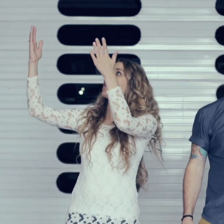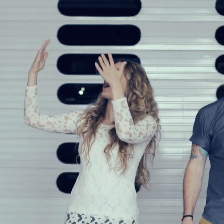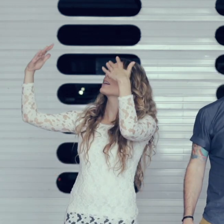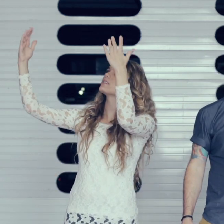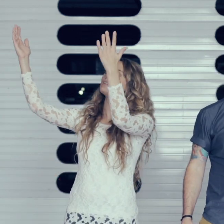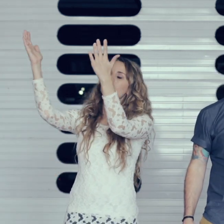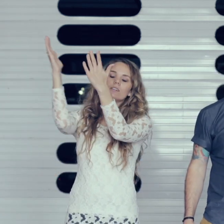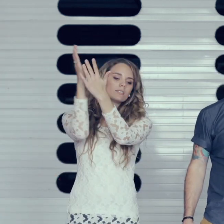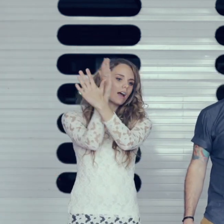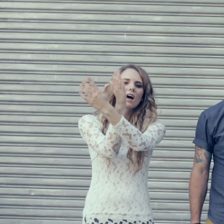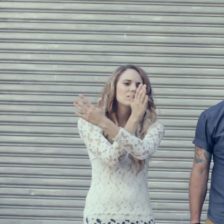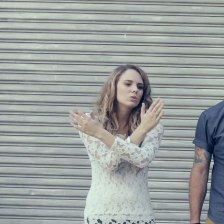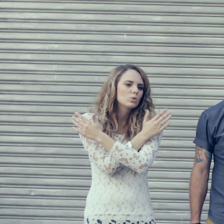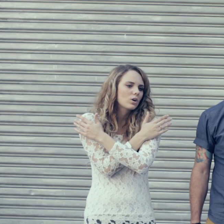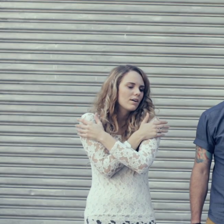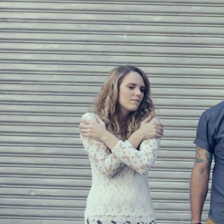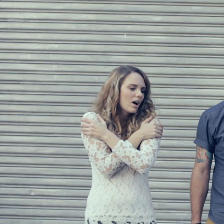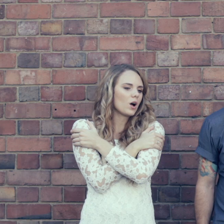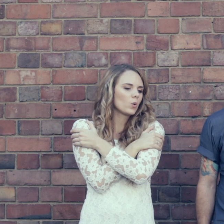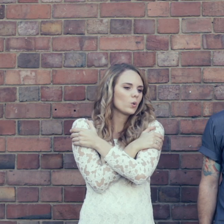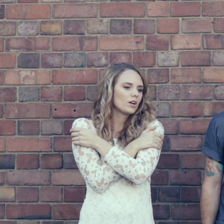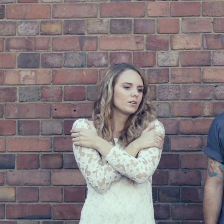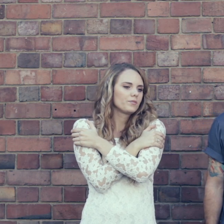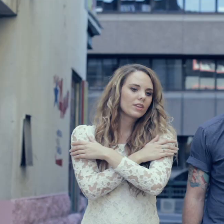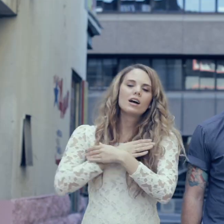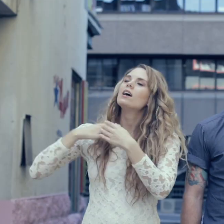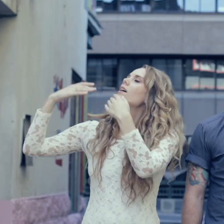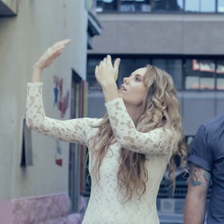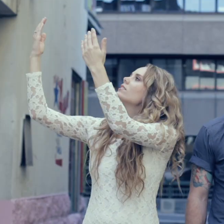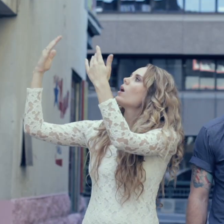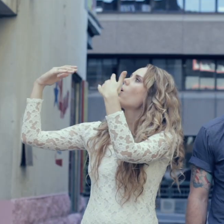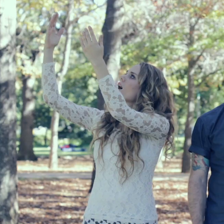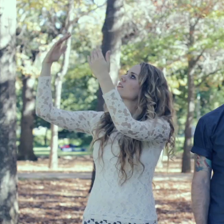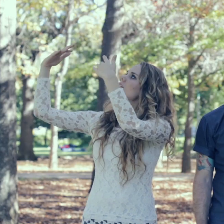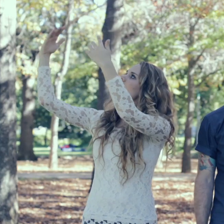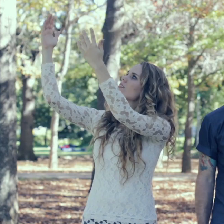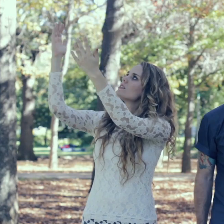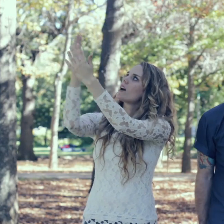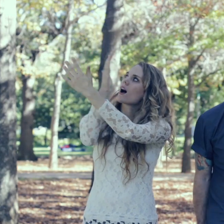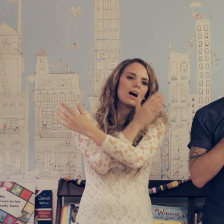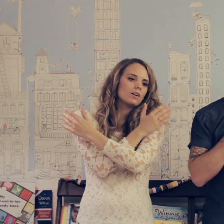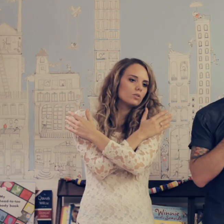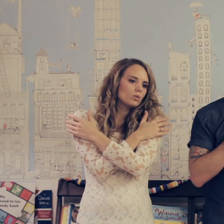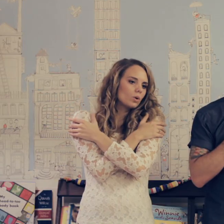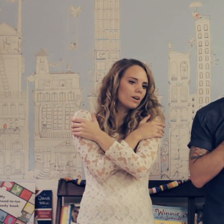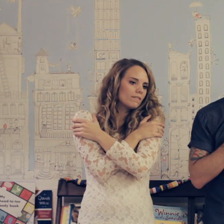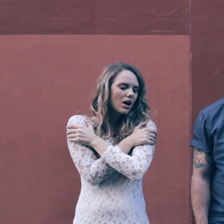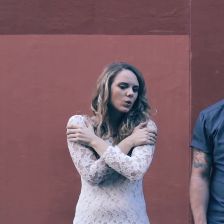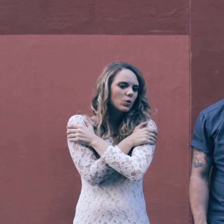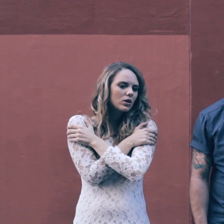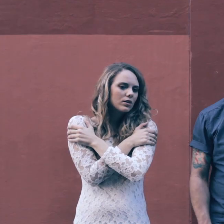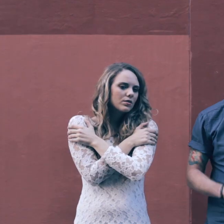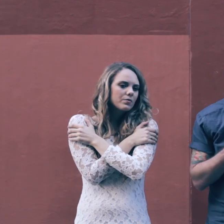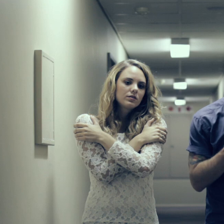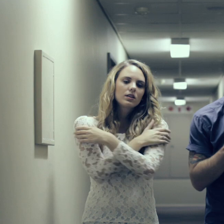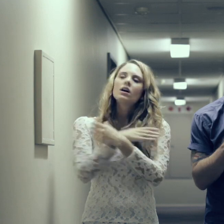In jou hande is ek toegevou. In jou hande is ek